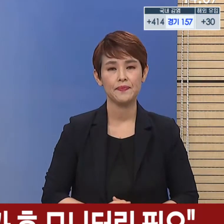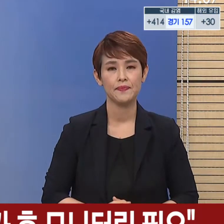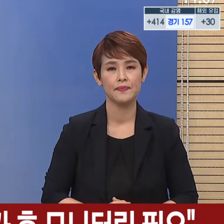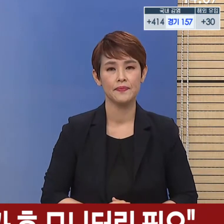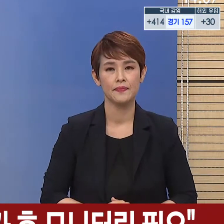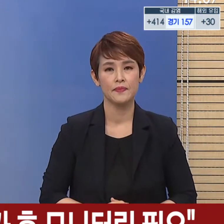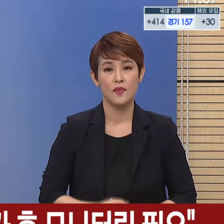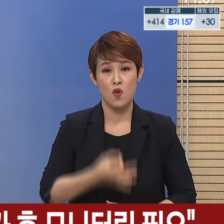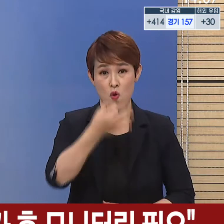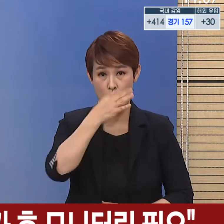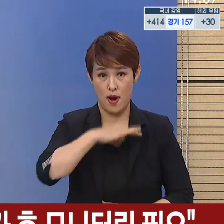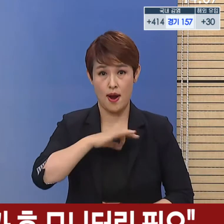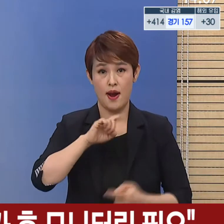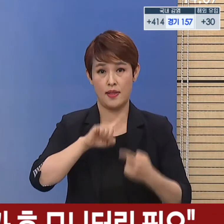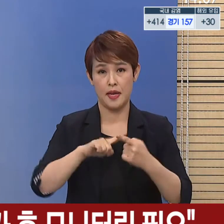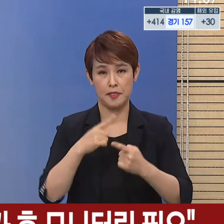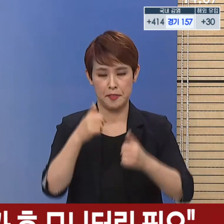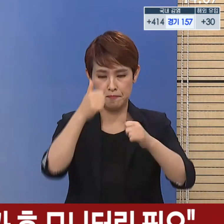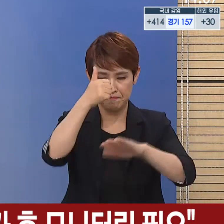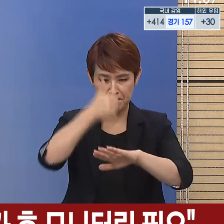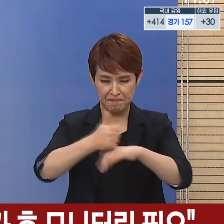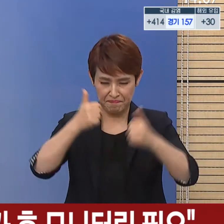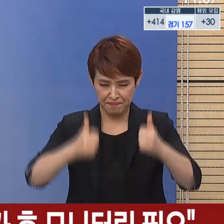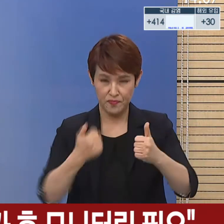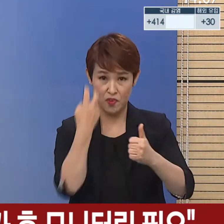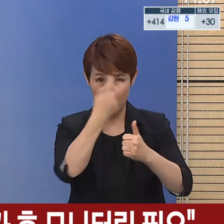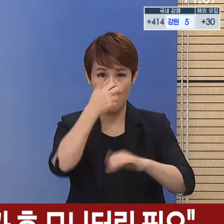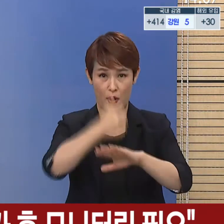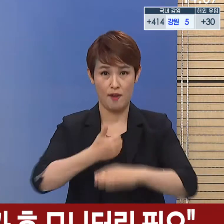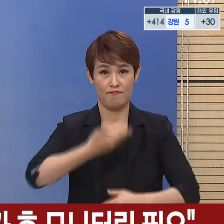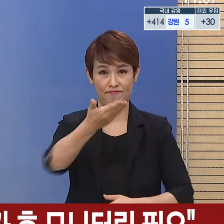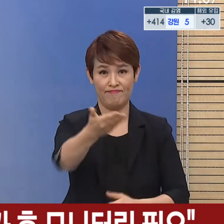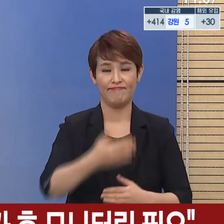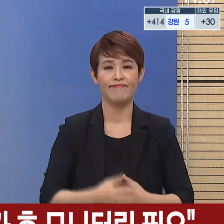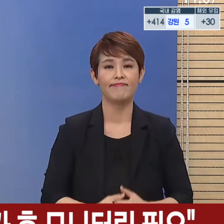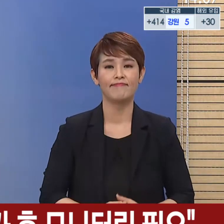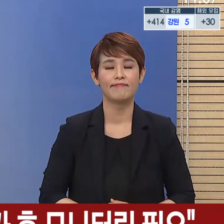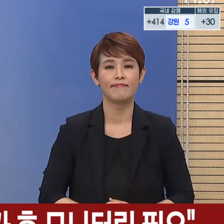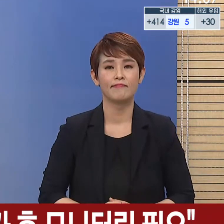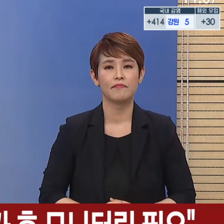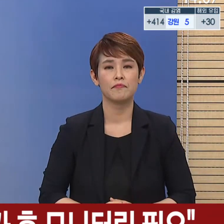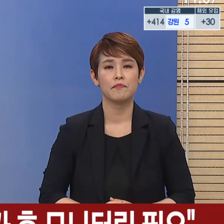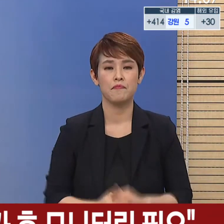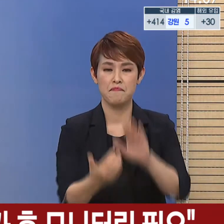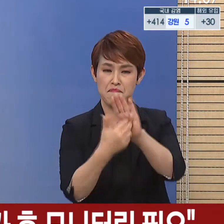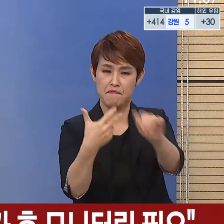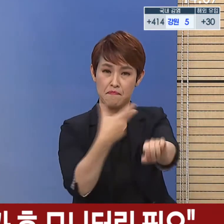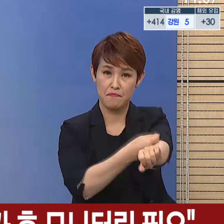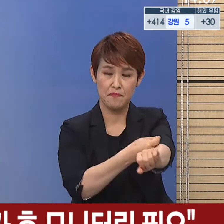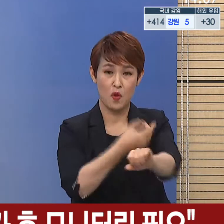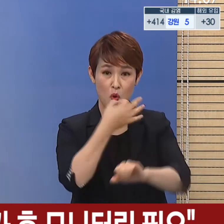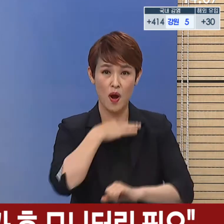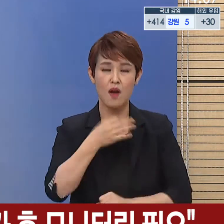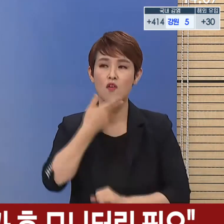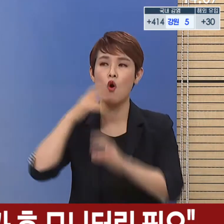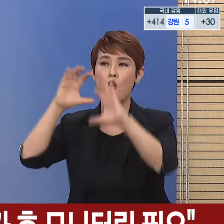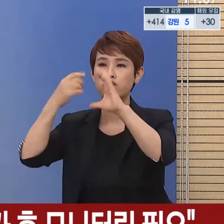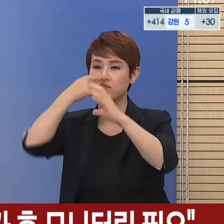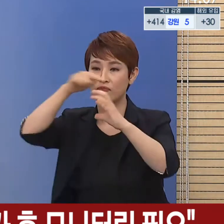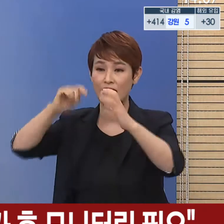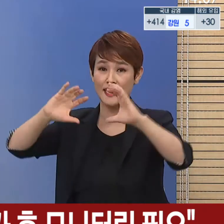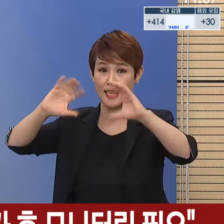다음으로 효과성에 대한 심사 결과를 말씀드리겠습니다. 예방 효과는 영국, 브라질